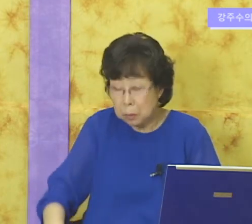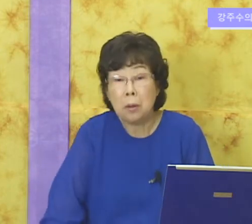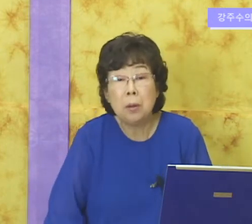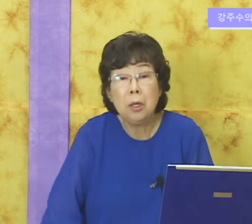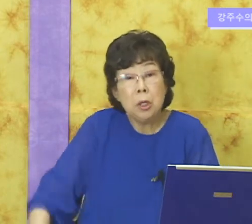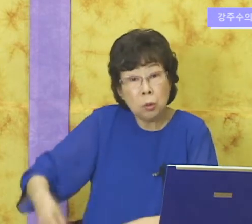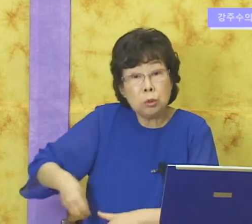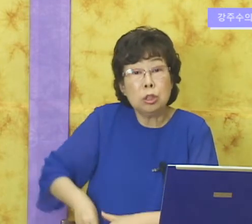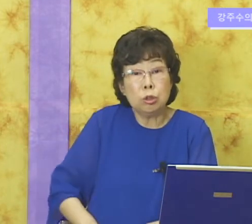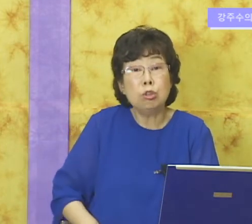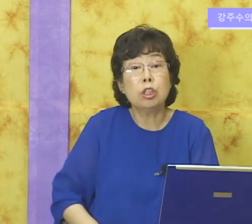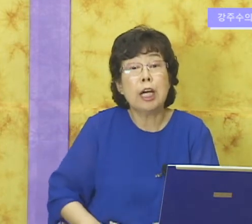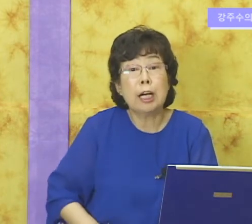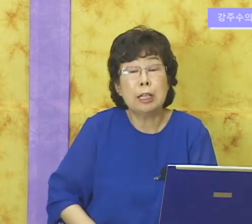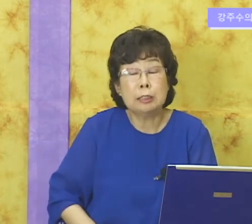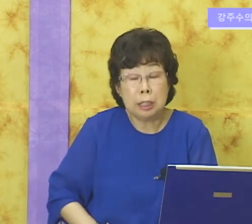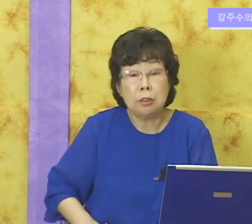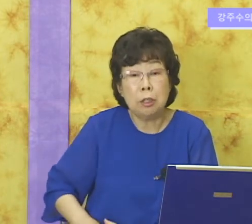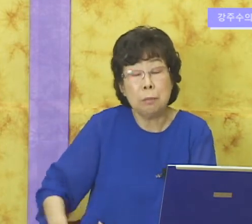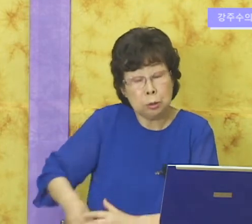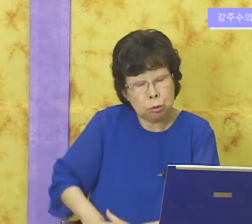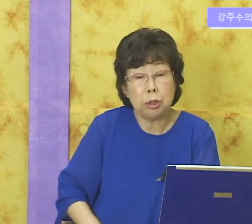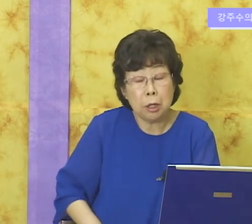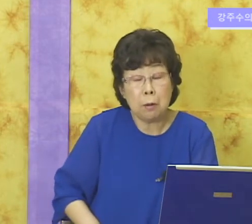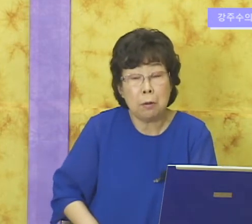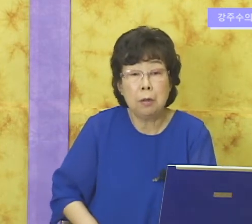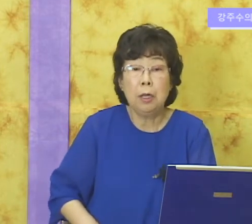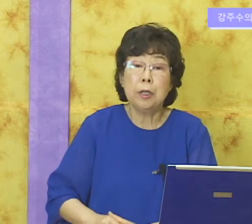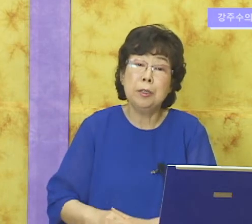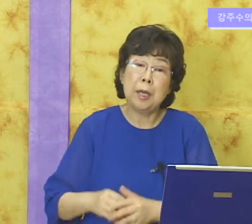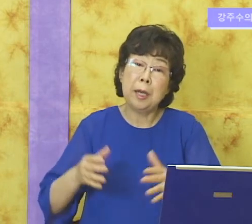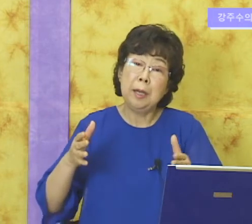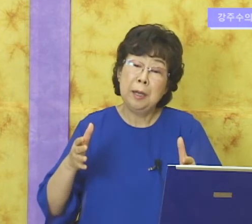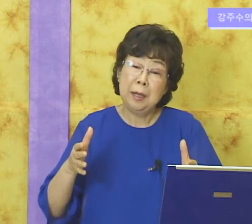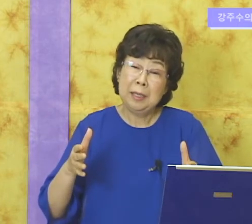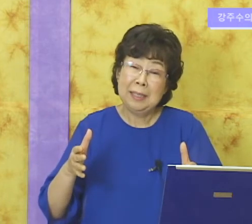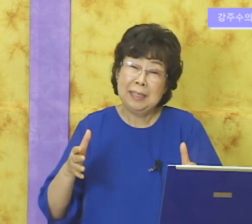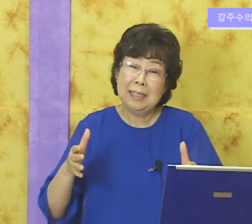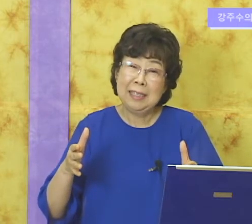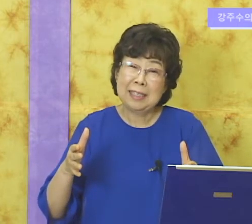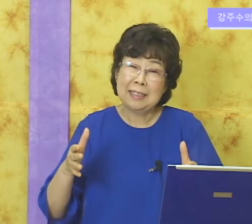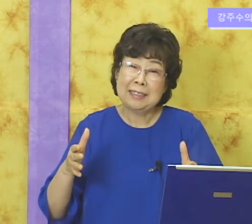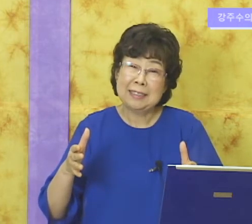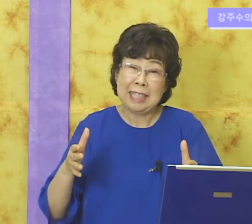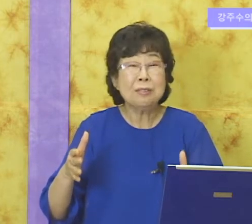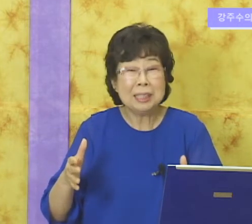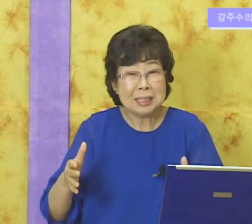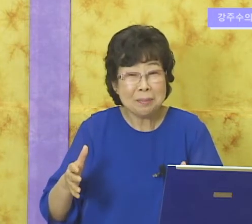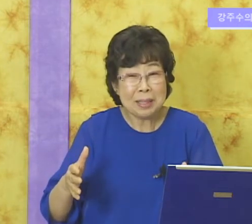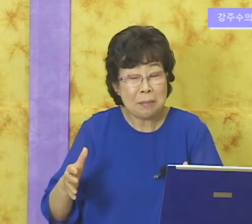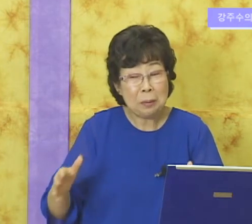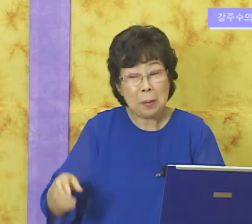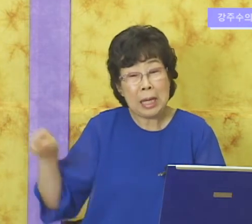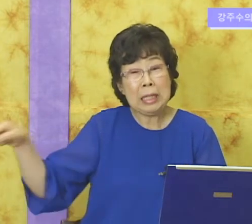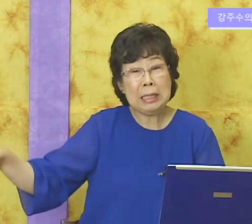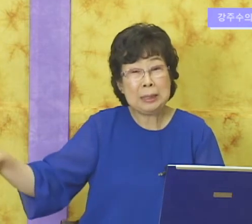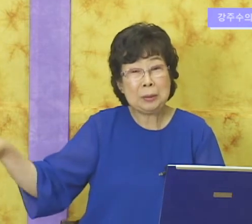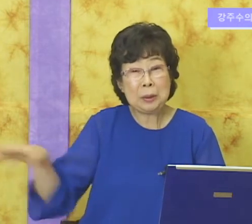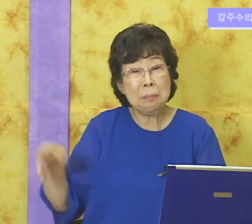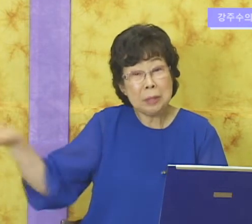듣고 동전을 주워야 되죠. 뭐 죽기도 하고. 근데 자주 있었습니다만 농아인 저쪽